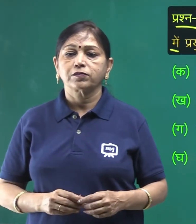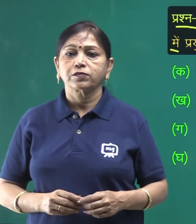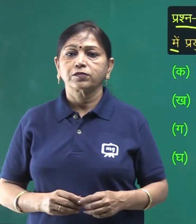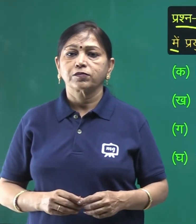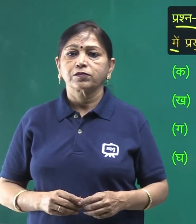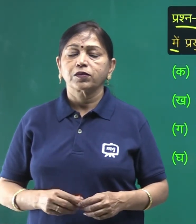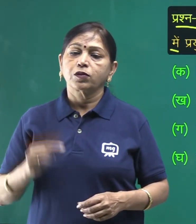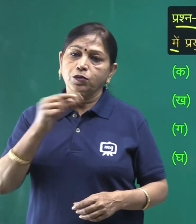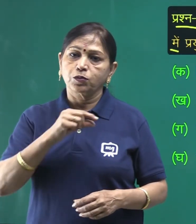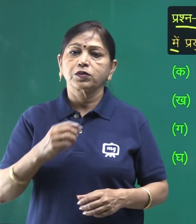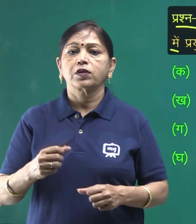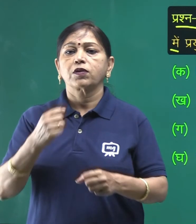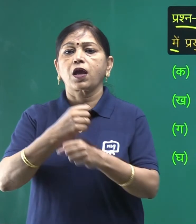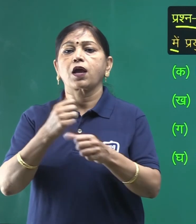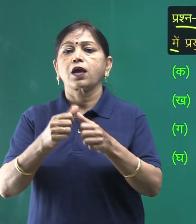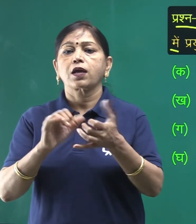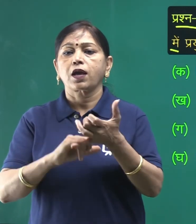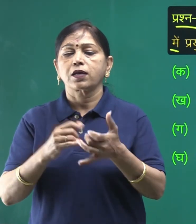प्रयुक्त गैस है।